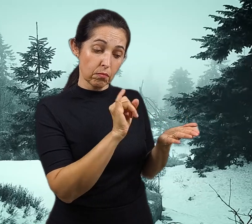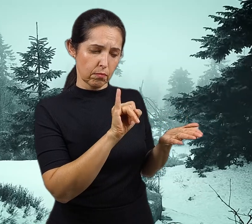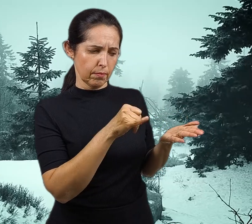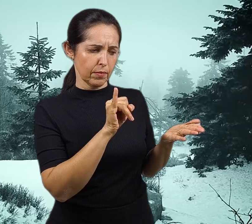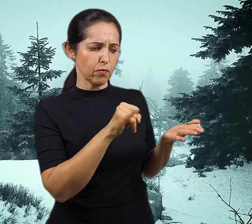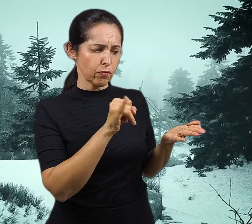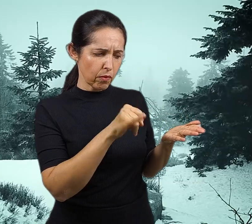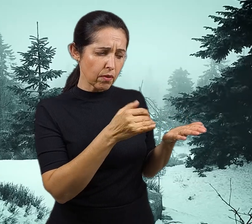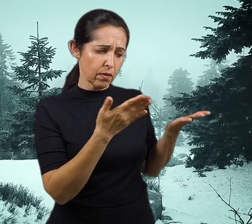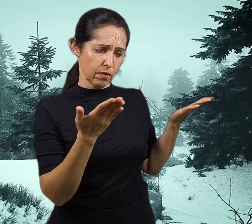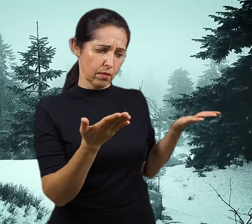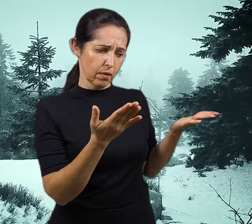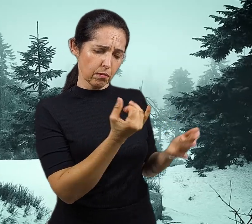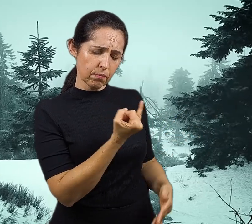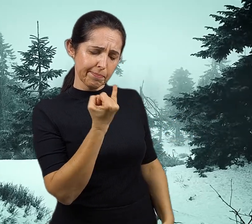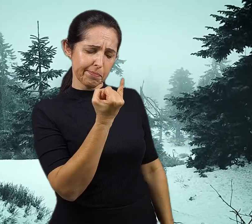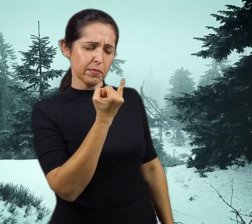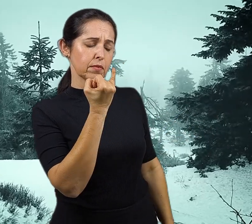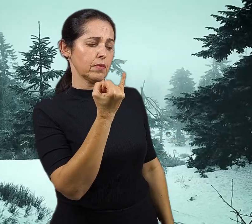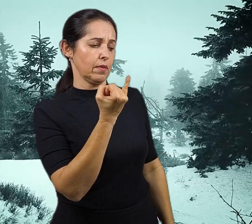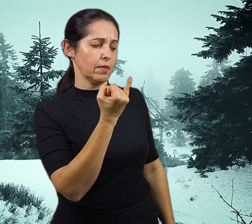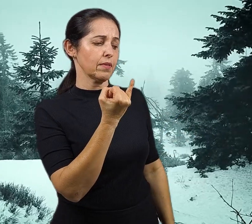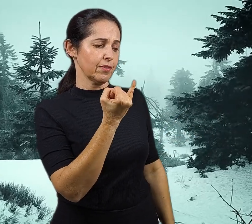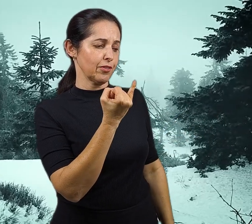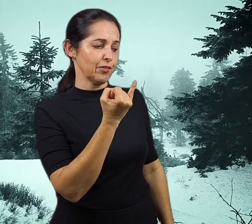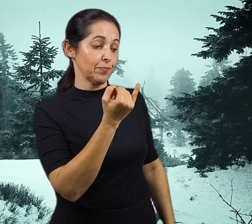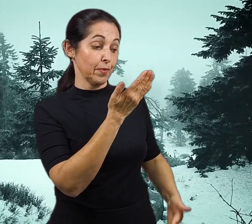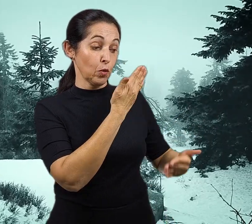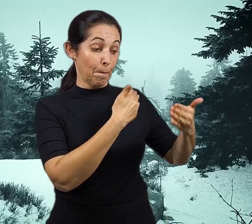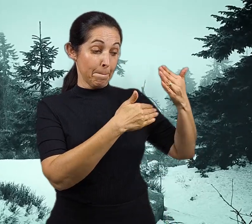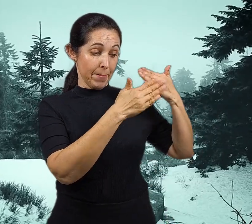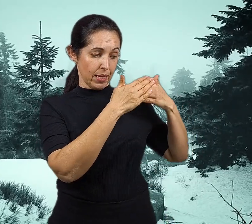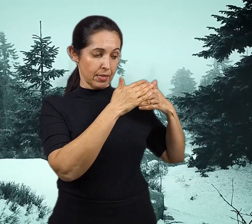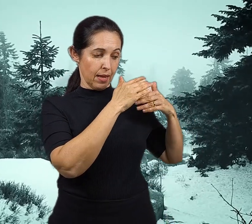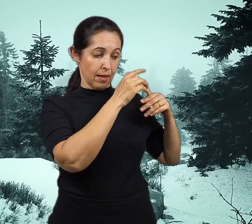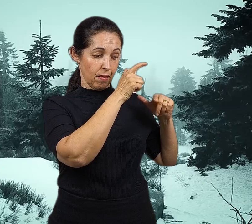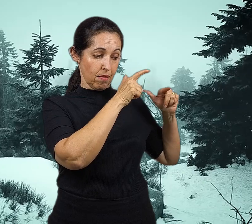A primeira geração que veio para trabalhar duro, mas a segunda geração